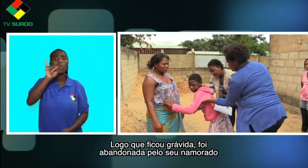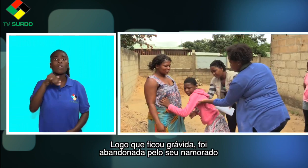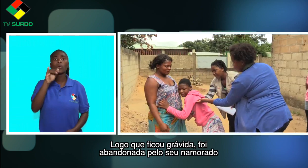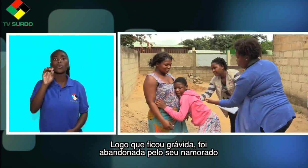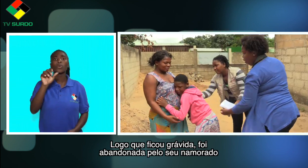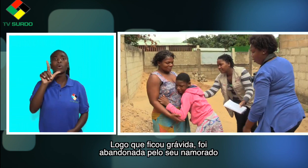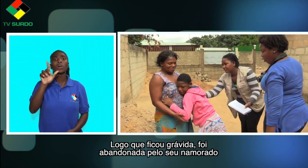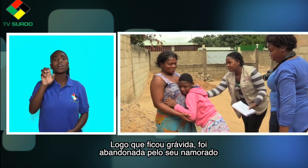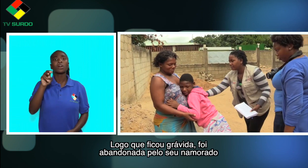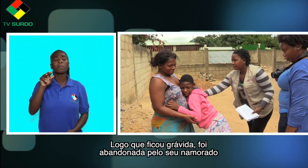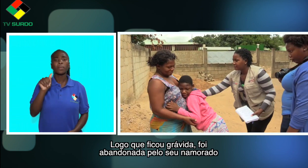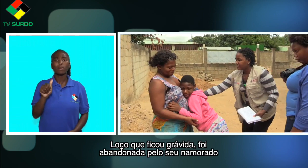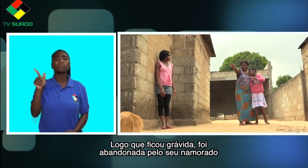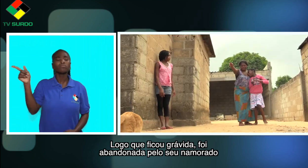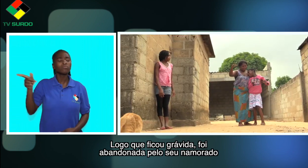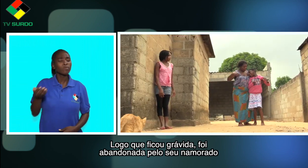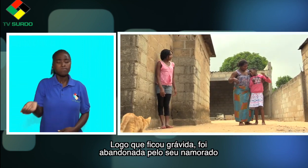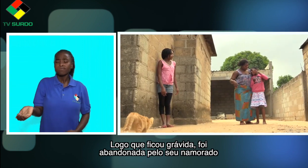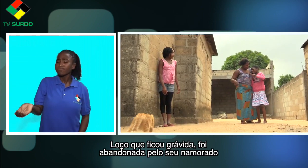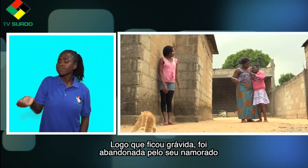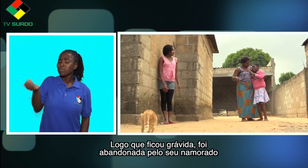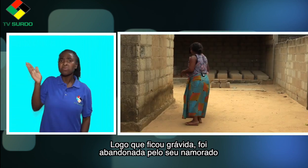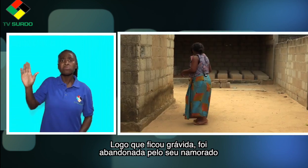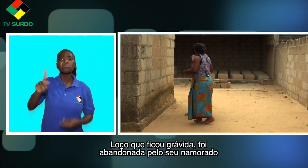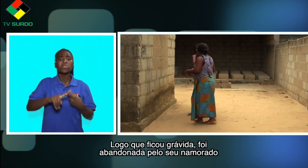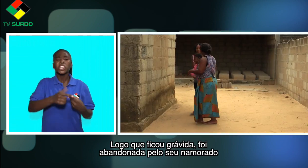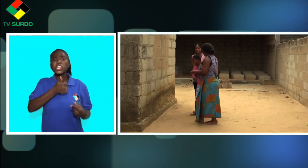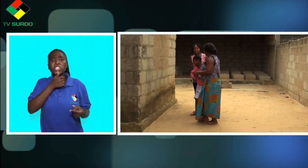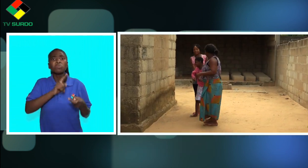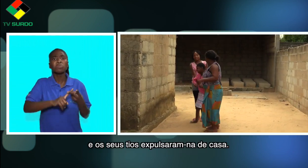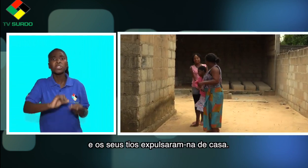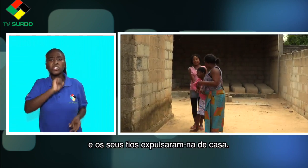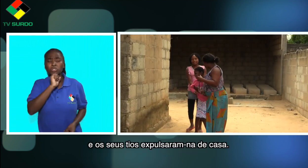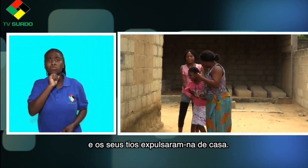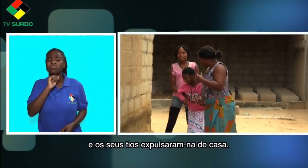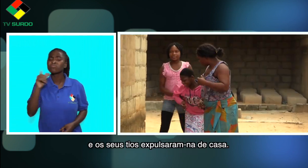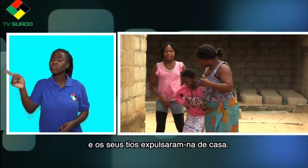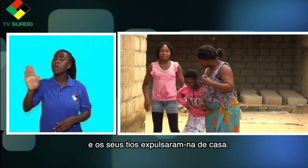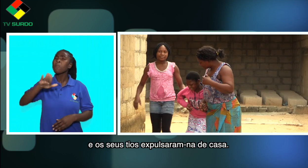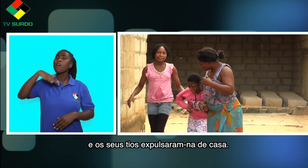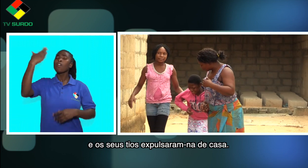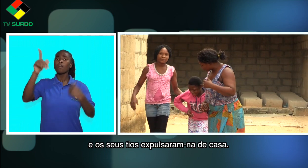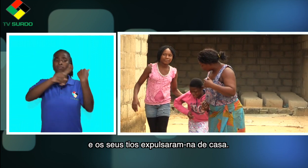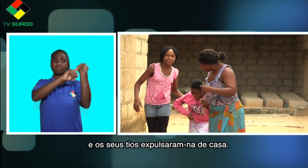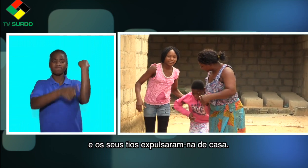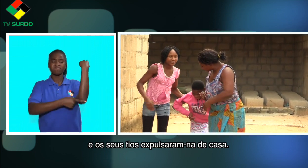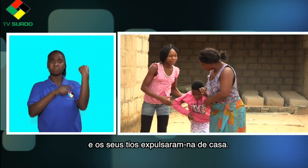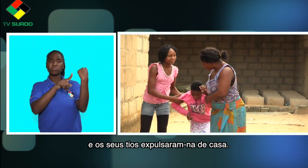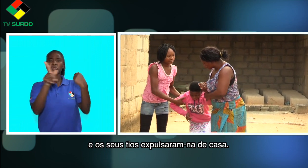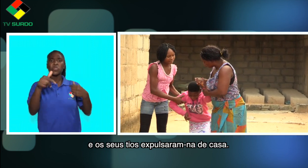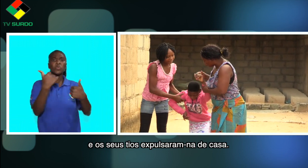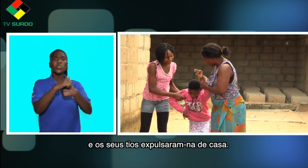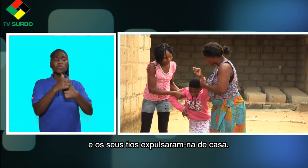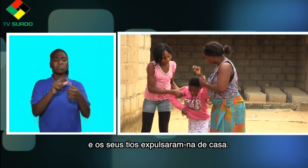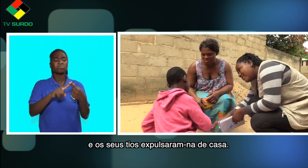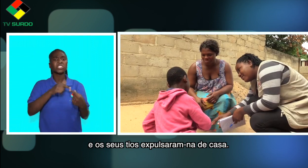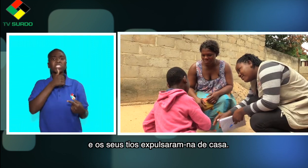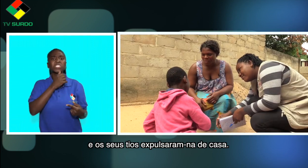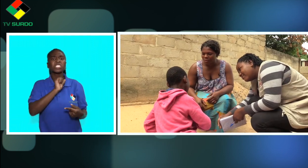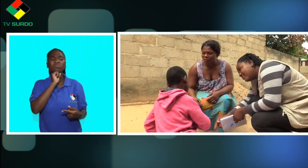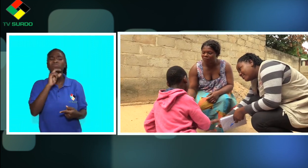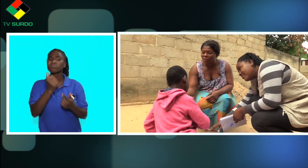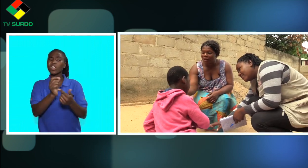Logo que ficou grávida, foi abandonada pelo seu namorado e seus tios expulsaram-na de casa.